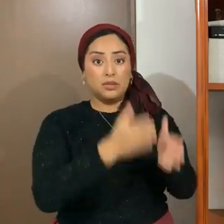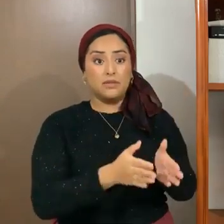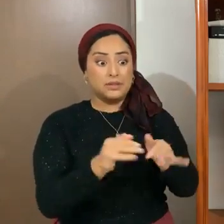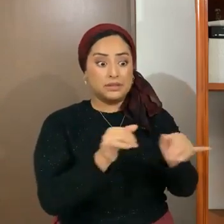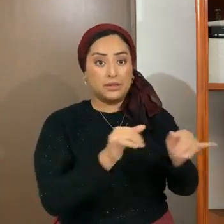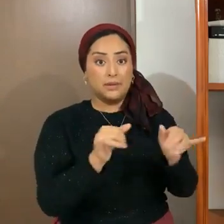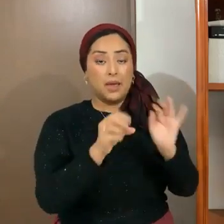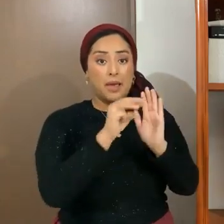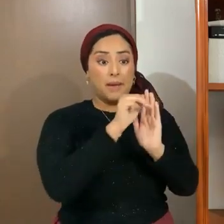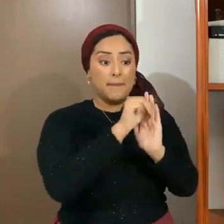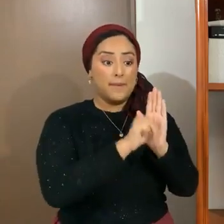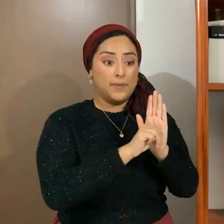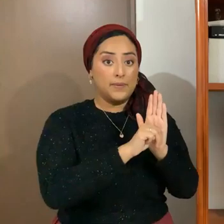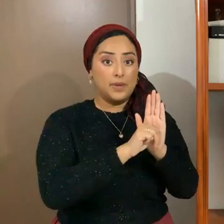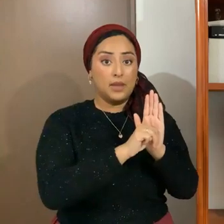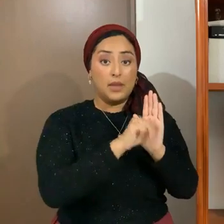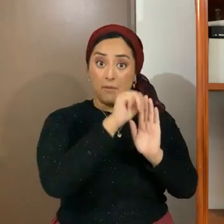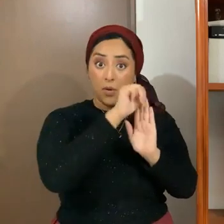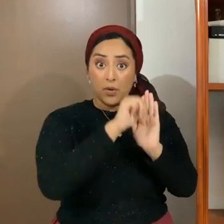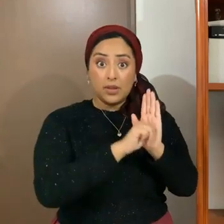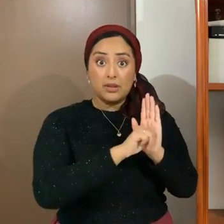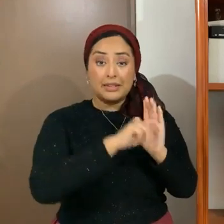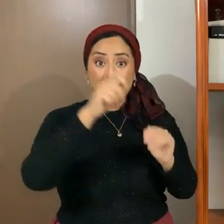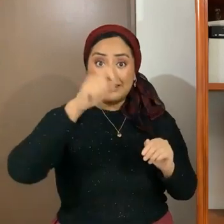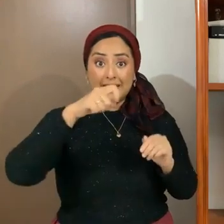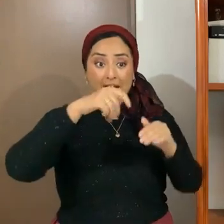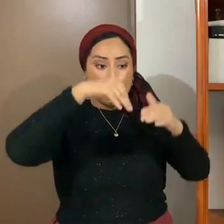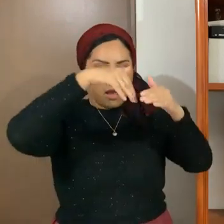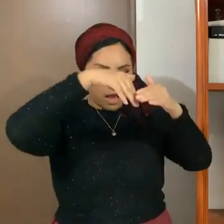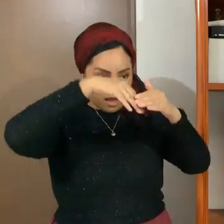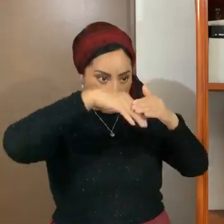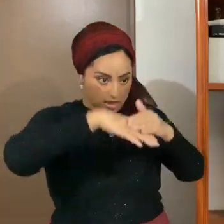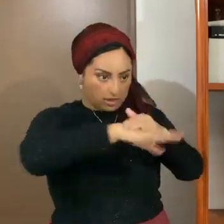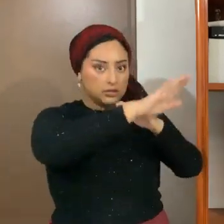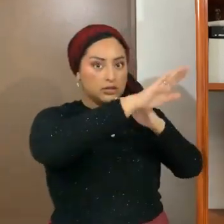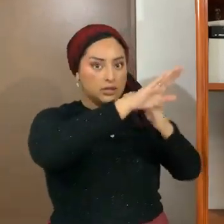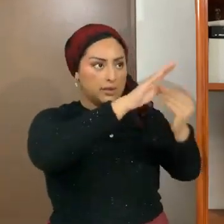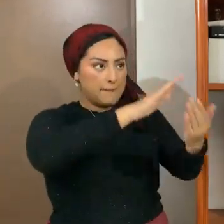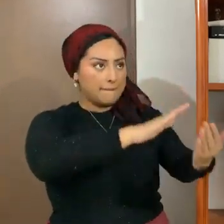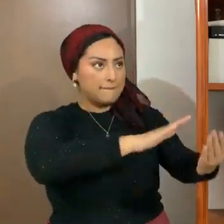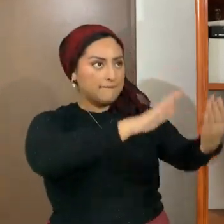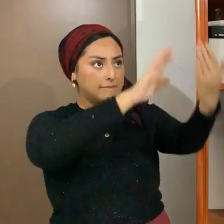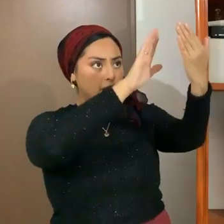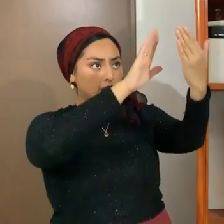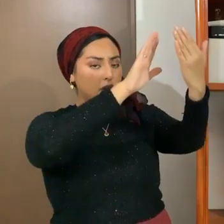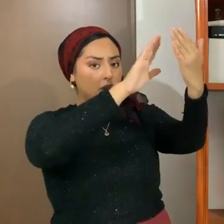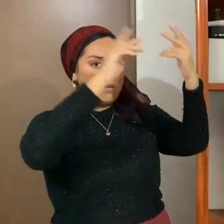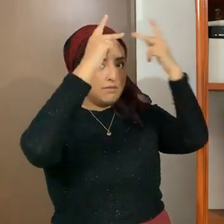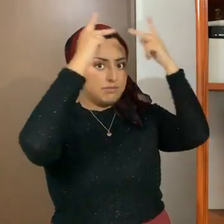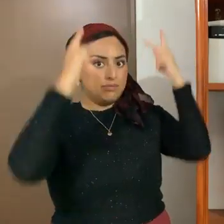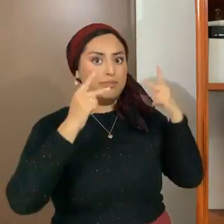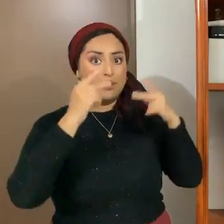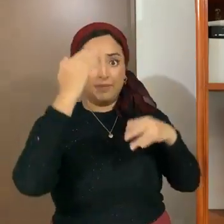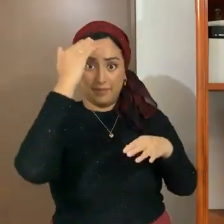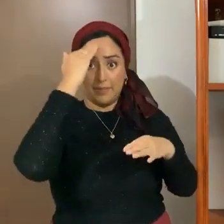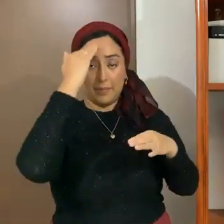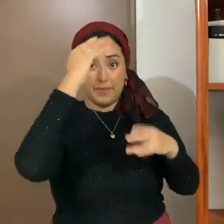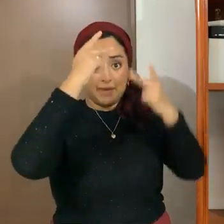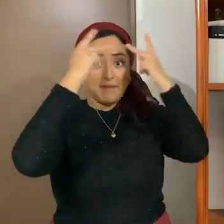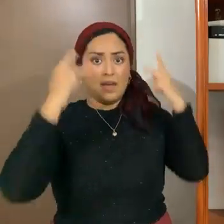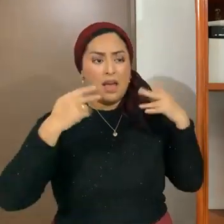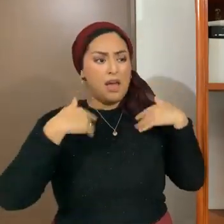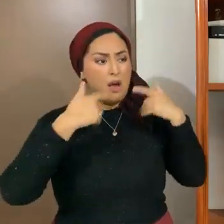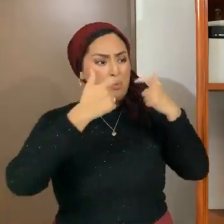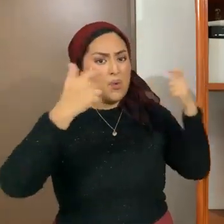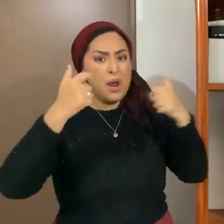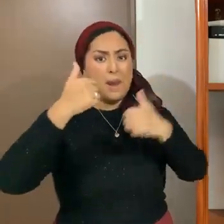Yahweh. Moisés iba a tener que entrar directamente a la presencia de Faraón con todo su ejército, su